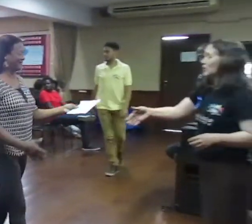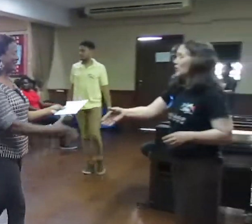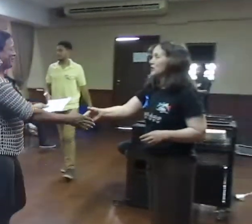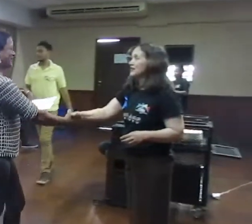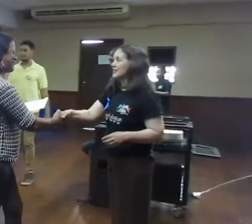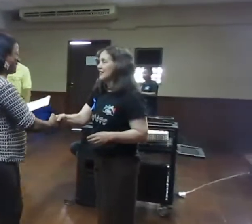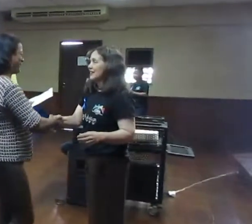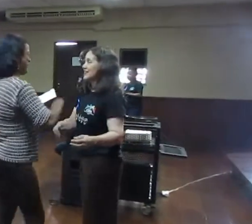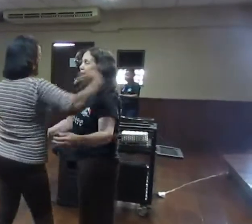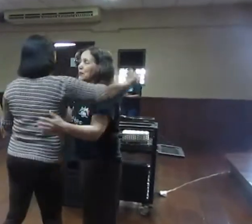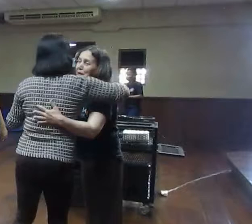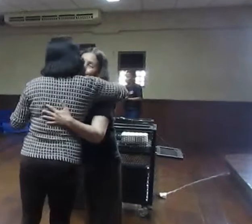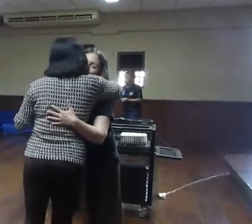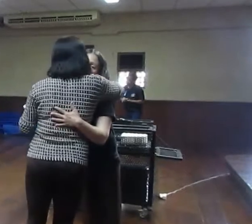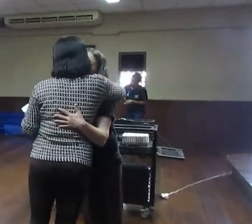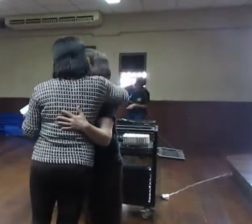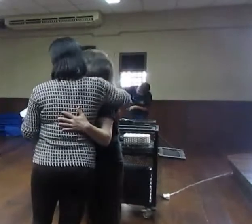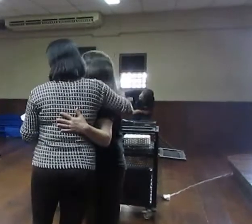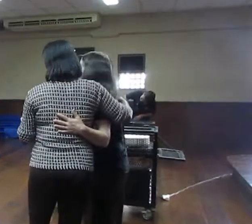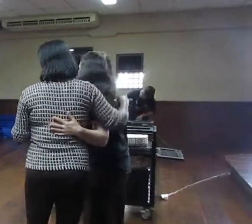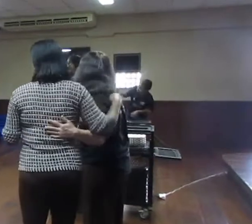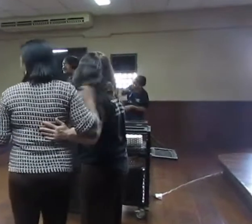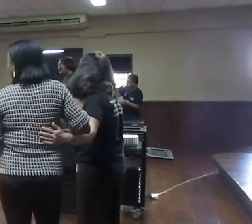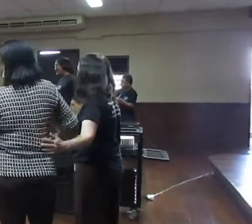Olha a cadeira de